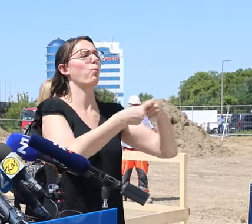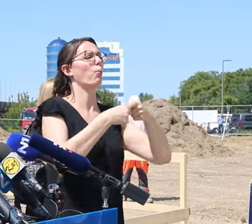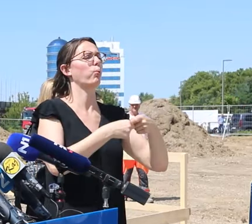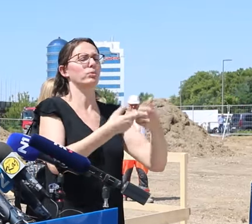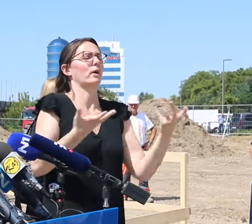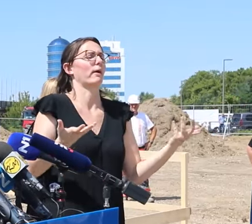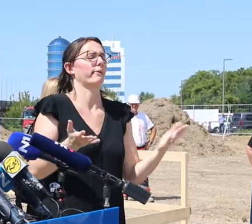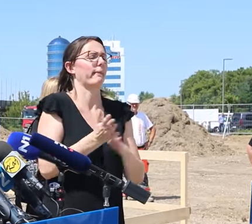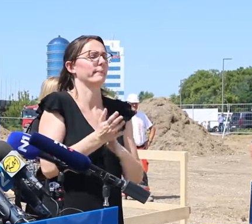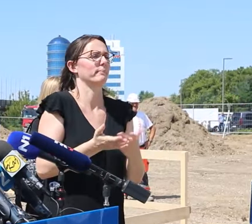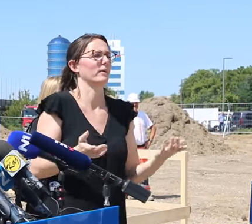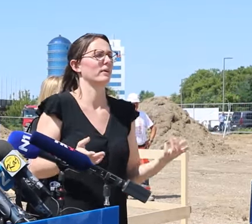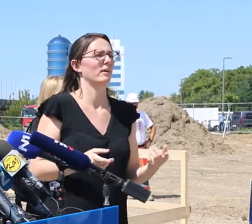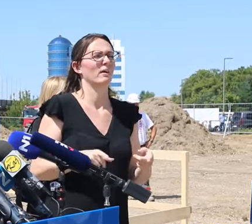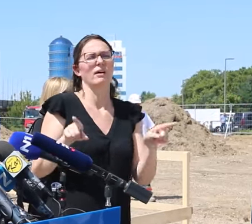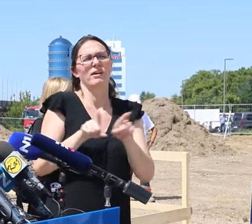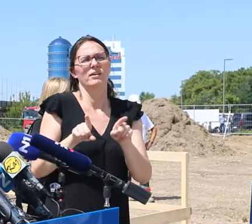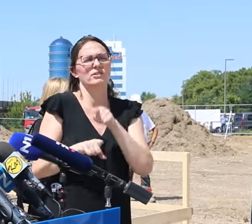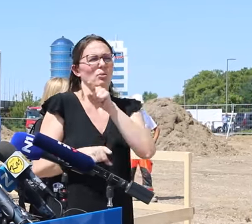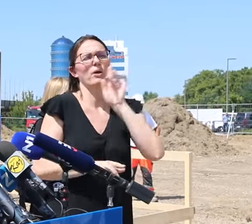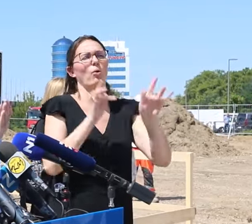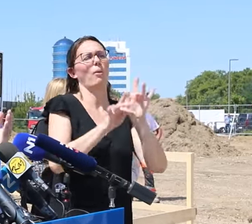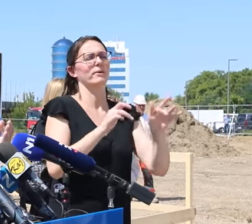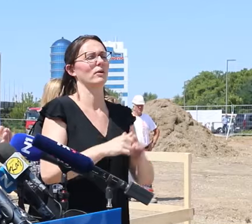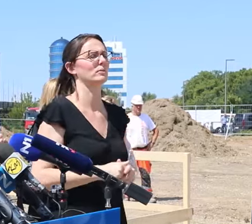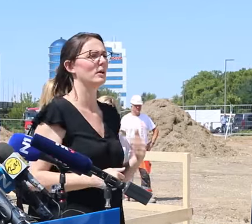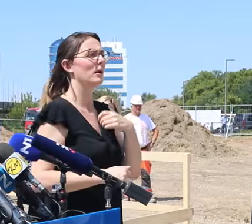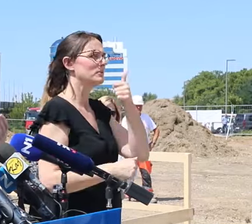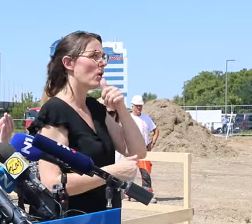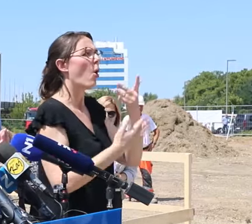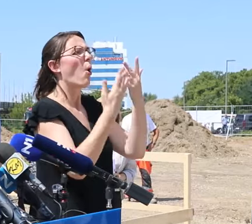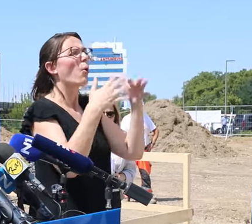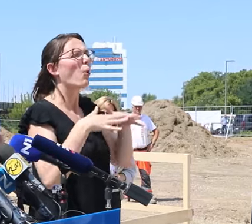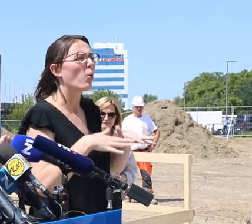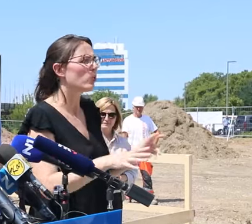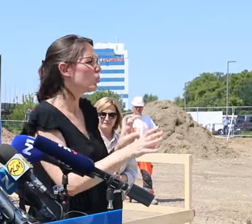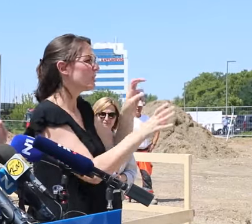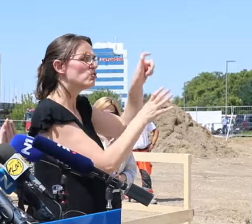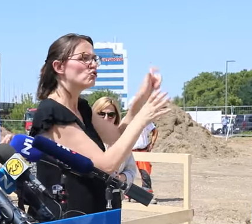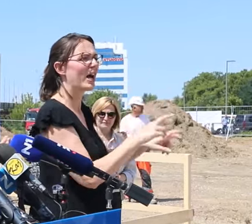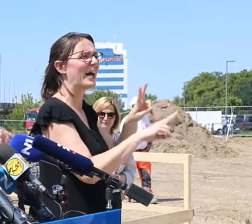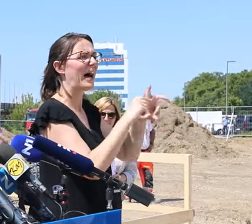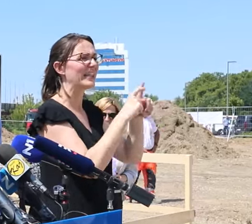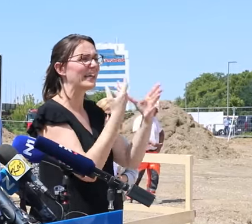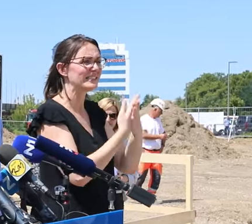ljudima, udrugama gdje su pa, HDZ-ovci članovi, mislim, vjerovatno... Pa kao prvo, koliko ljudi su članovi HDZ-a, znači to je nemoguće